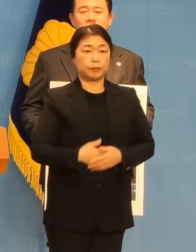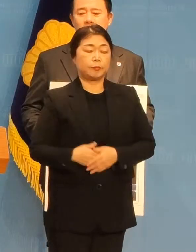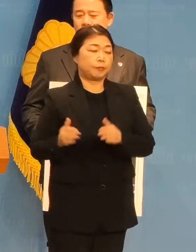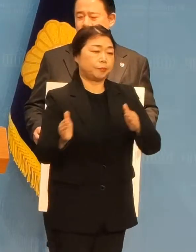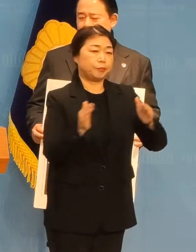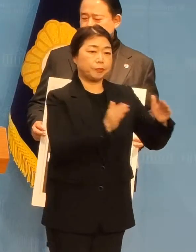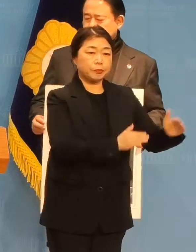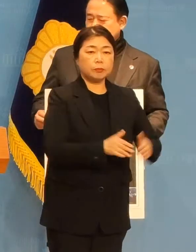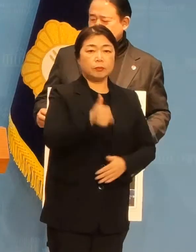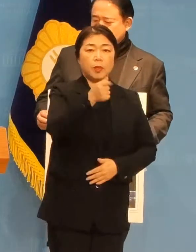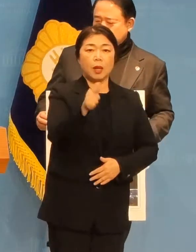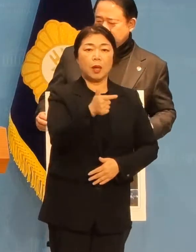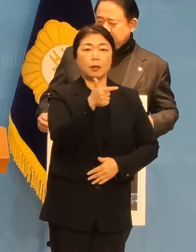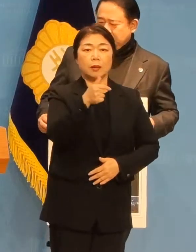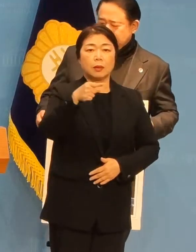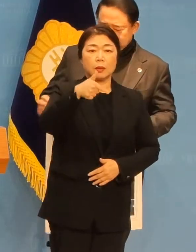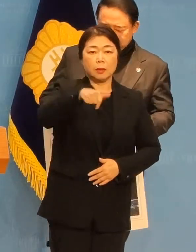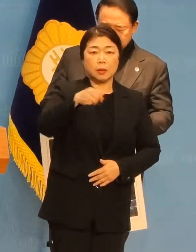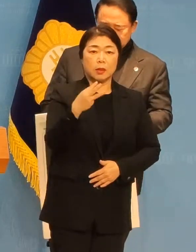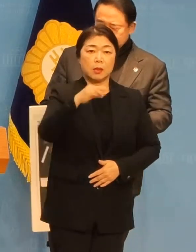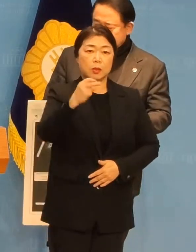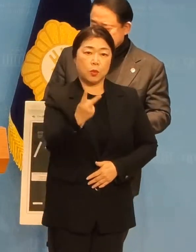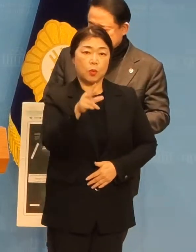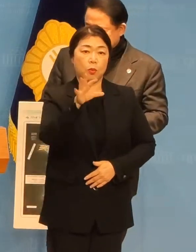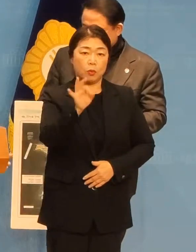다음은 한길용 위원장님께서 말씀 주시겠습니다.